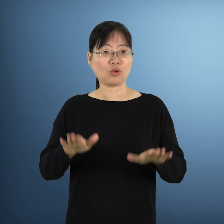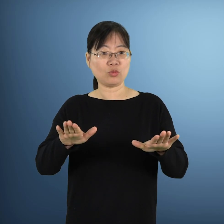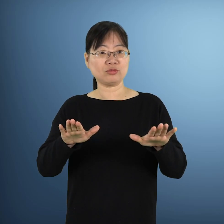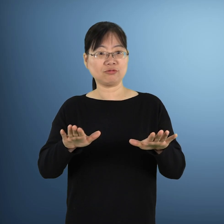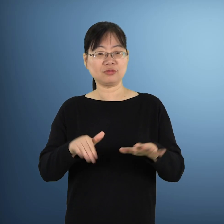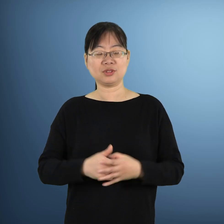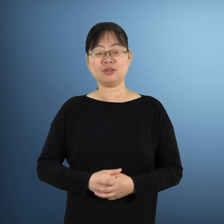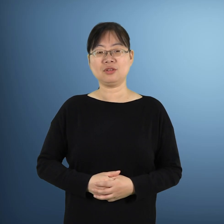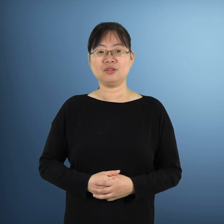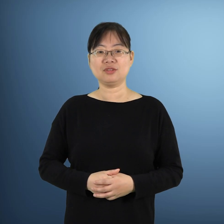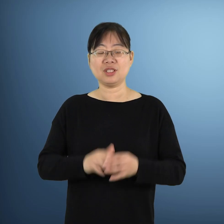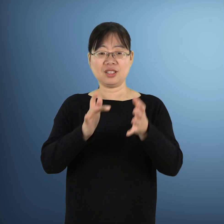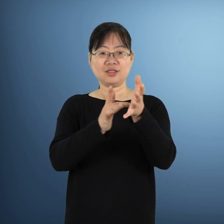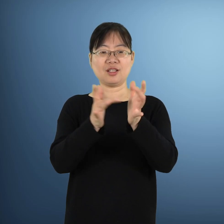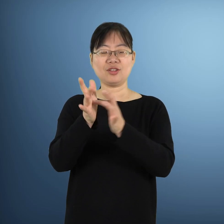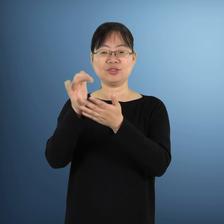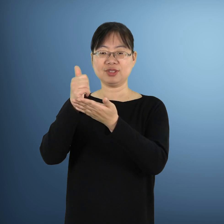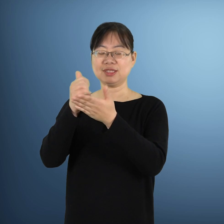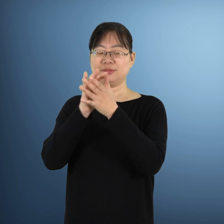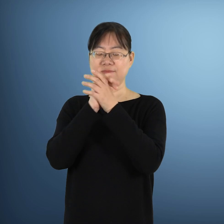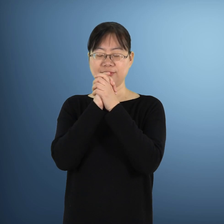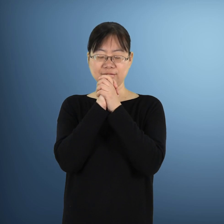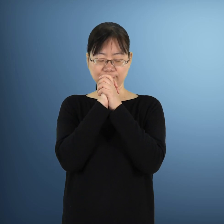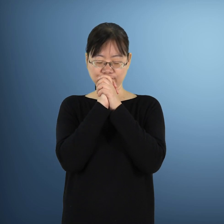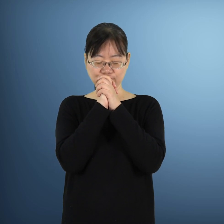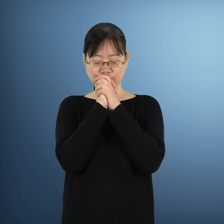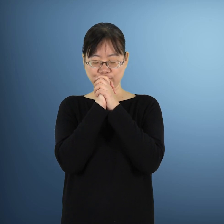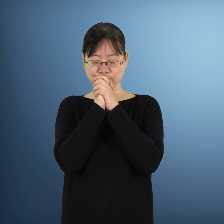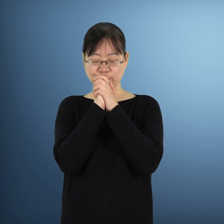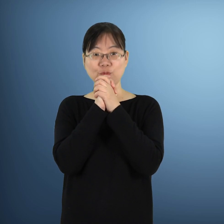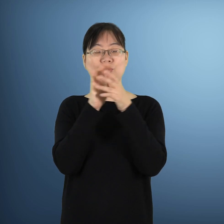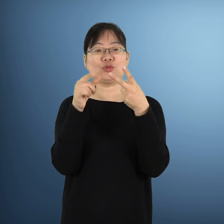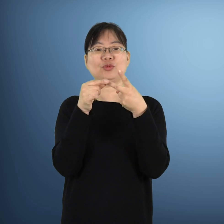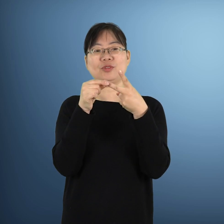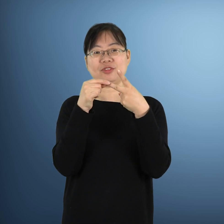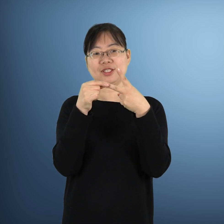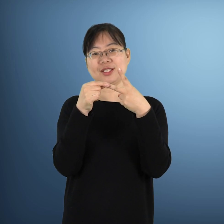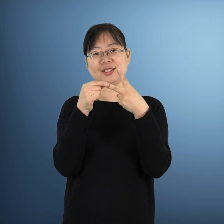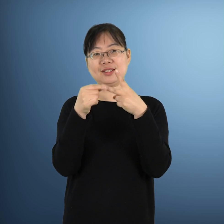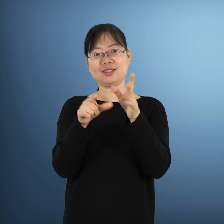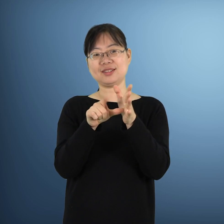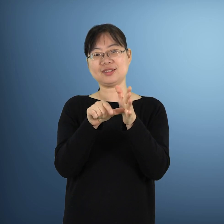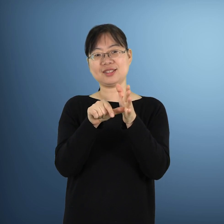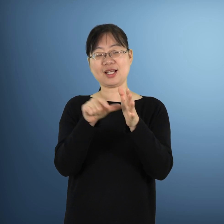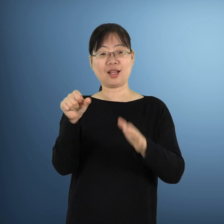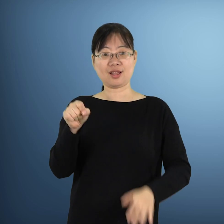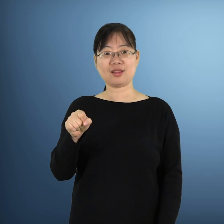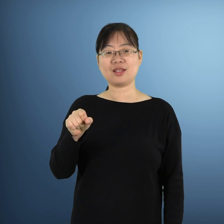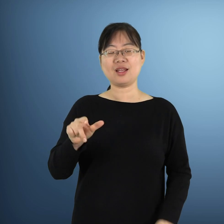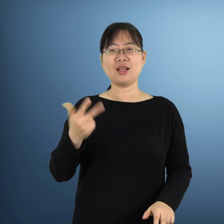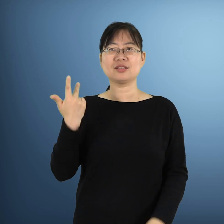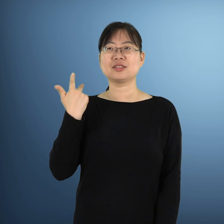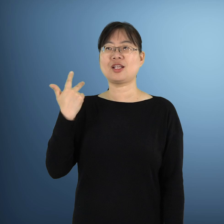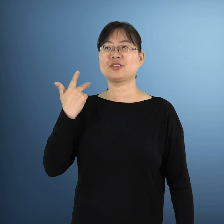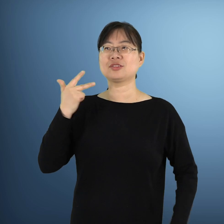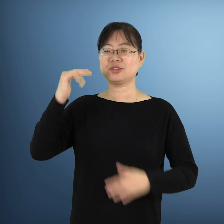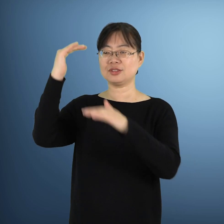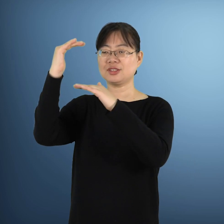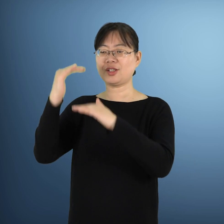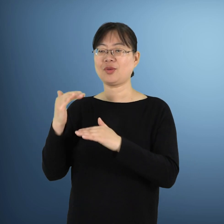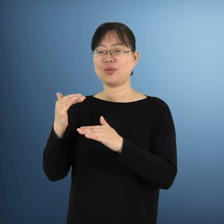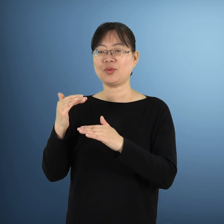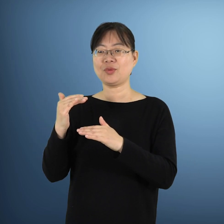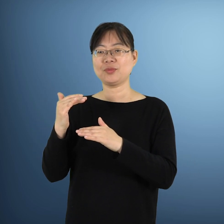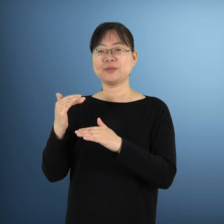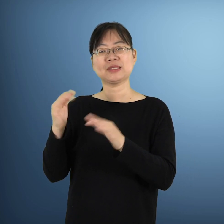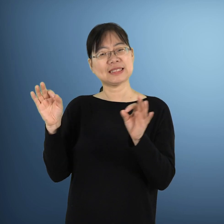자, 오늘은 예수님의 기도의 두 번째 파트입니다. 자, 우리 지난주 내용을